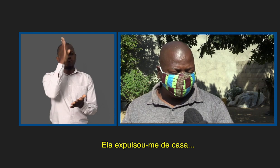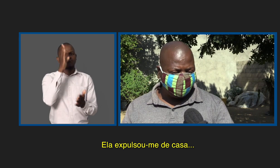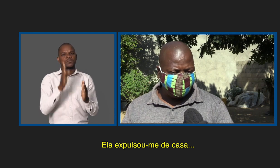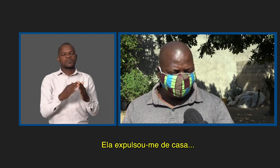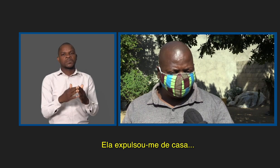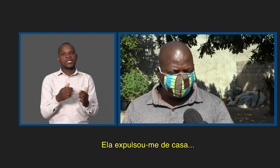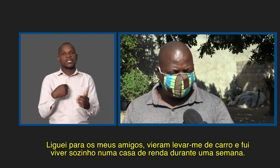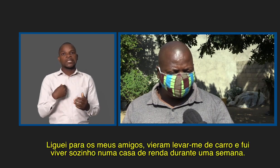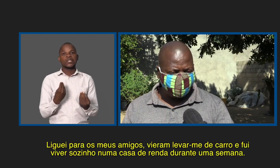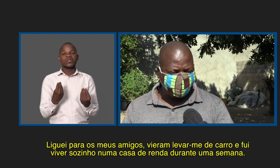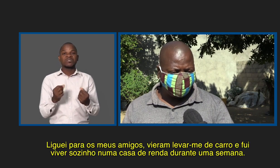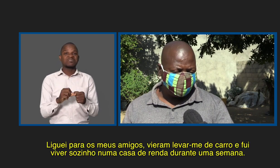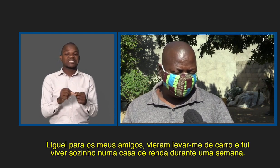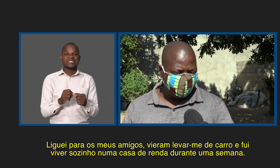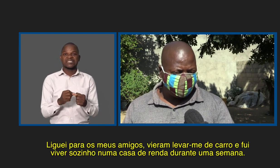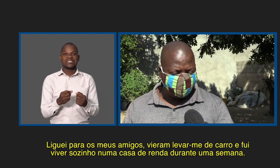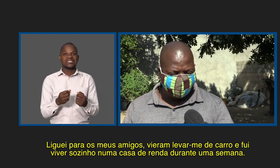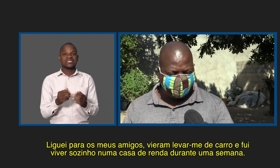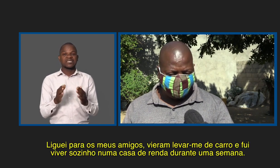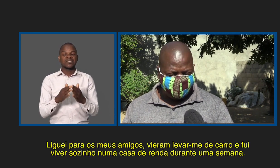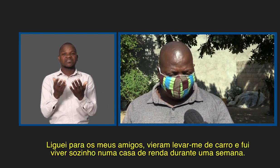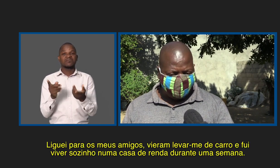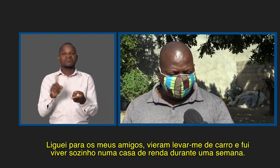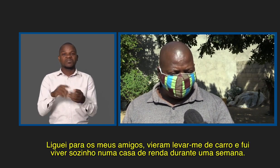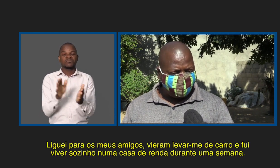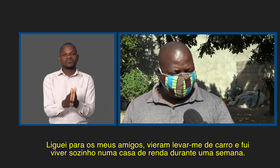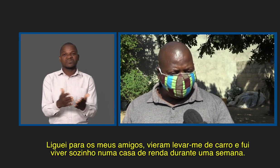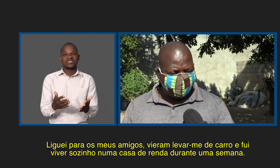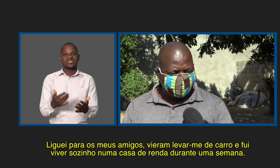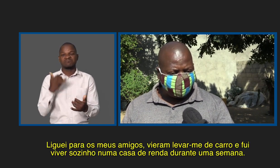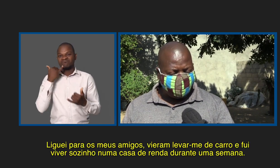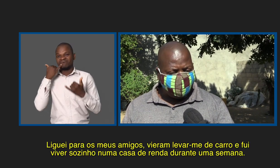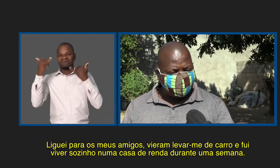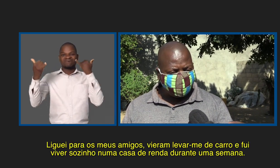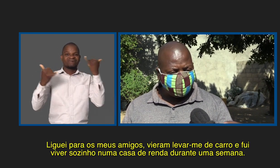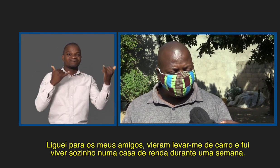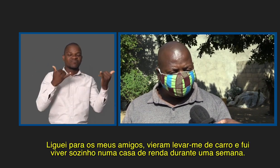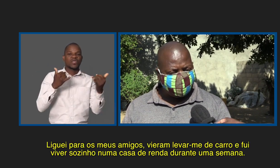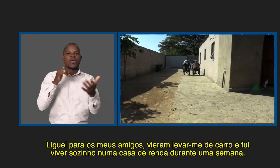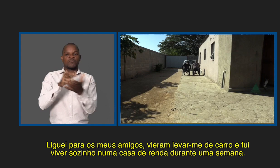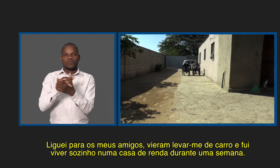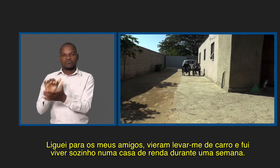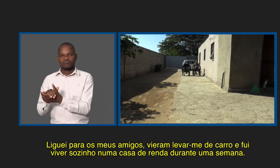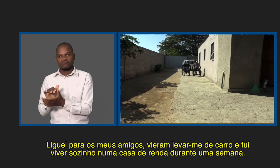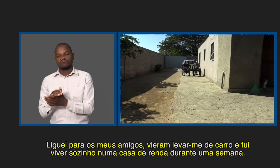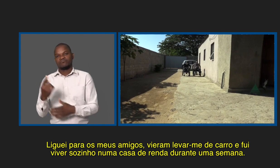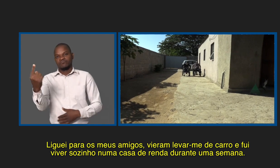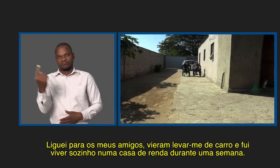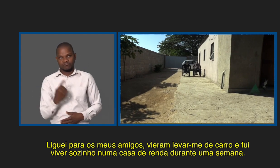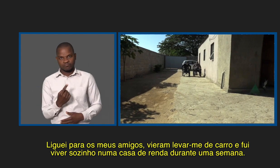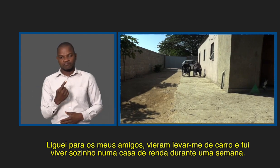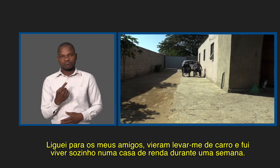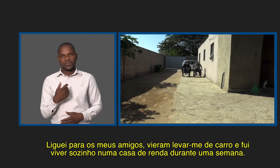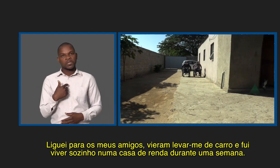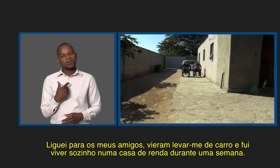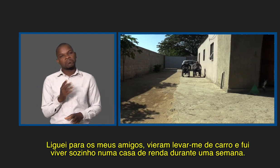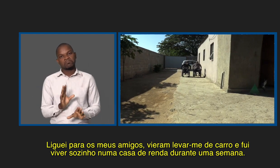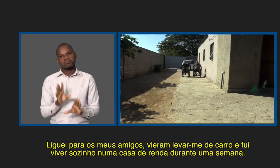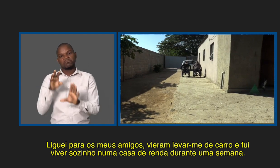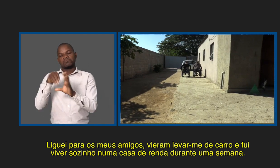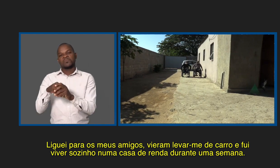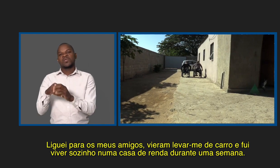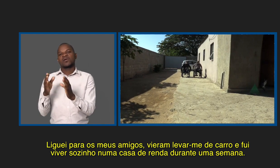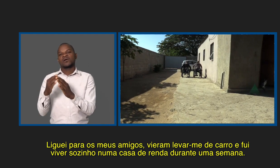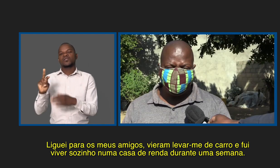Então, liguei para os meus amigos lá. Me levaram de carro. Fui ficar numa casa de alugueira